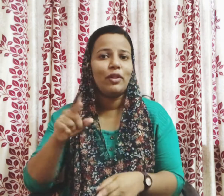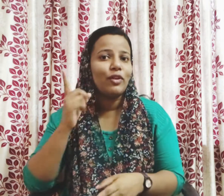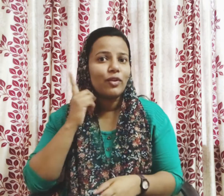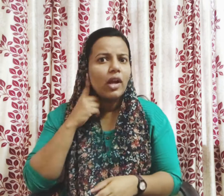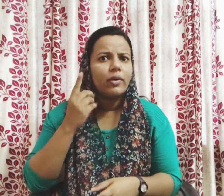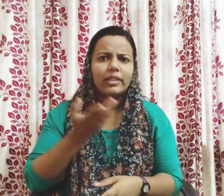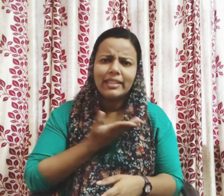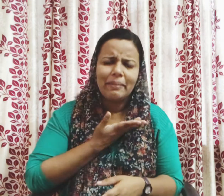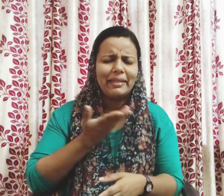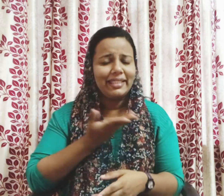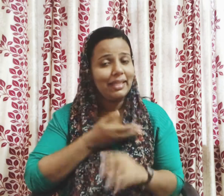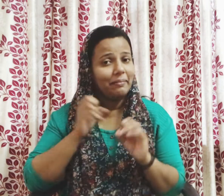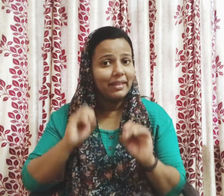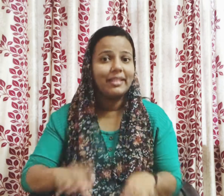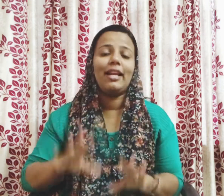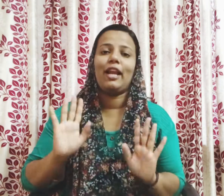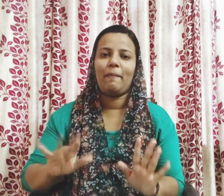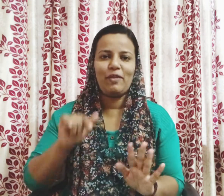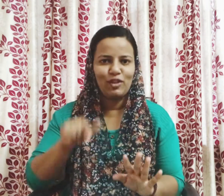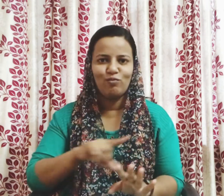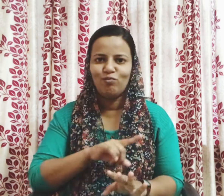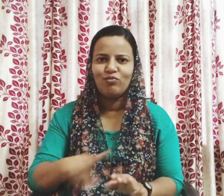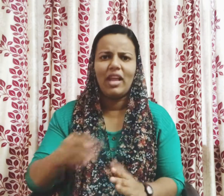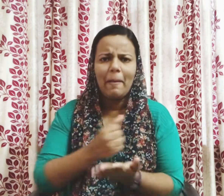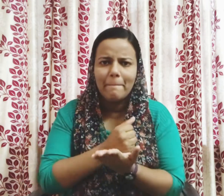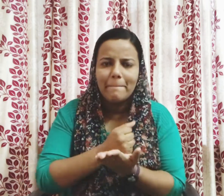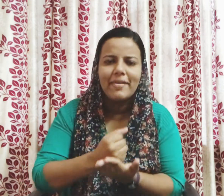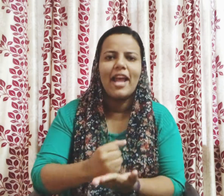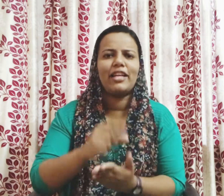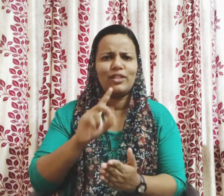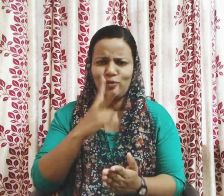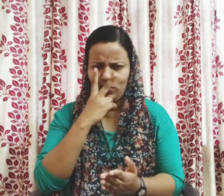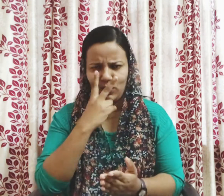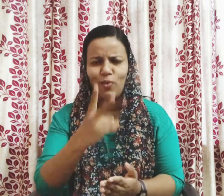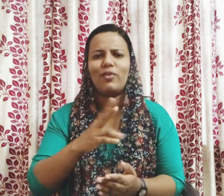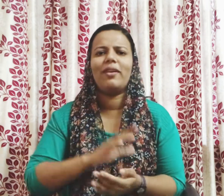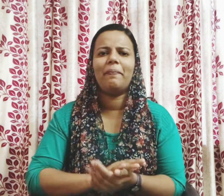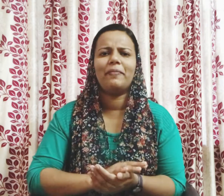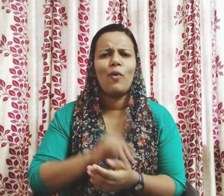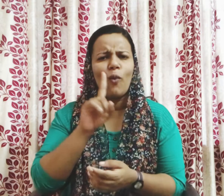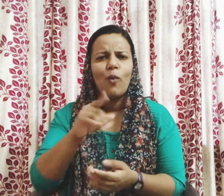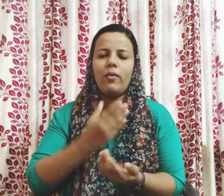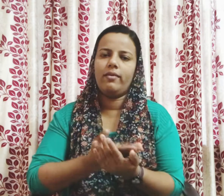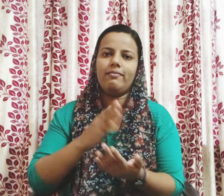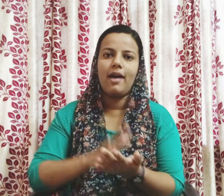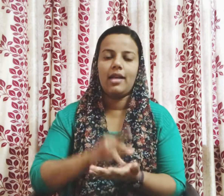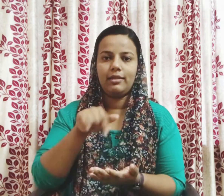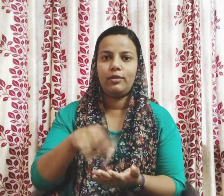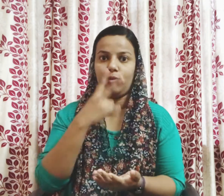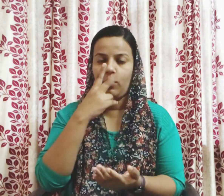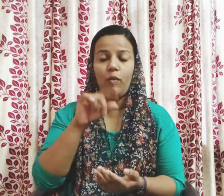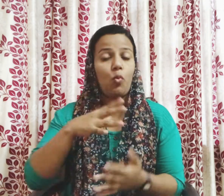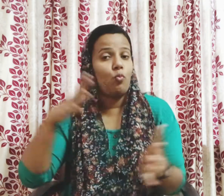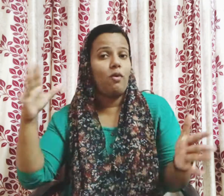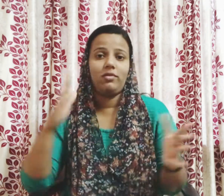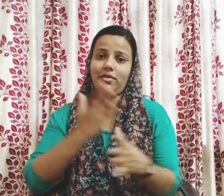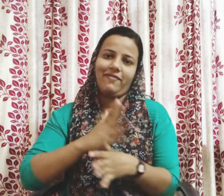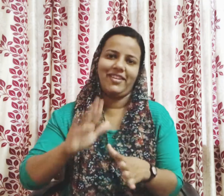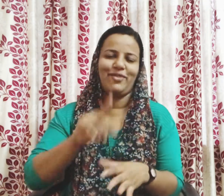കേട്ടു, നിങ്ങൾക്ക് ഇഷ്ടപ്പെട്ടാലും ഇഷ്ടപ്പെട്ടില്ലെങ്കിലും ഇത് നിങ്ങളുടെ ജീവിതത്തിൽ നിങ്ങളൊന്ന് പ്രാക്ടീസ് ചെയ്ത് നോക്കിക്കേ. നിങ്ങൾ ഒരു മാസം ഒന്ന് പ്രാക്ടീസ് ചെയ്തേ, ഒത്തിരി ഒന്നും വേണ്ട, ഒരു